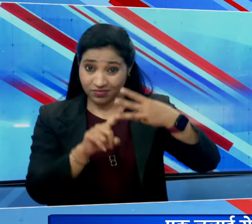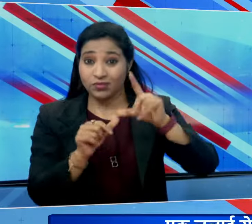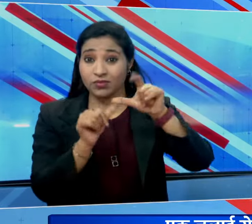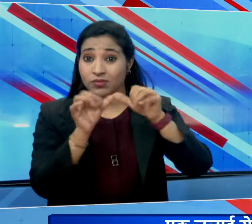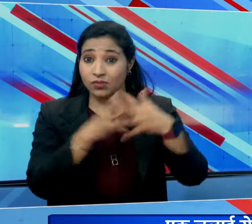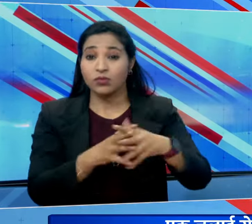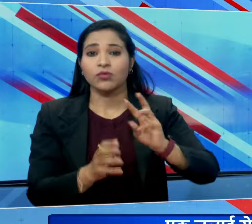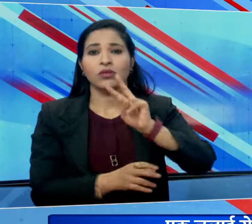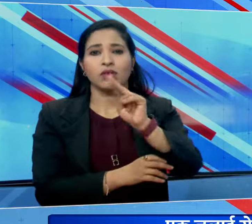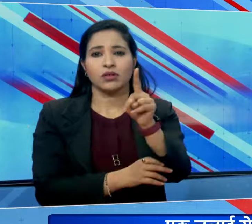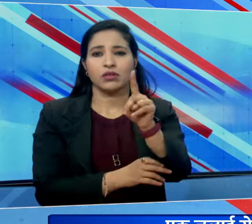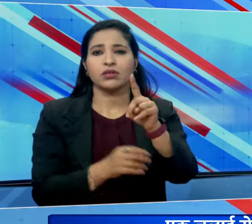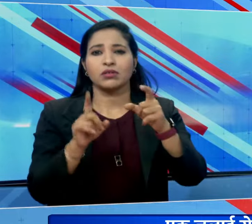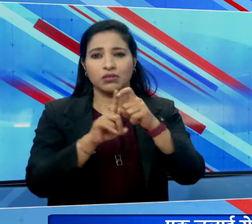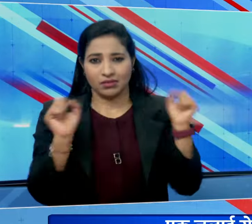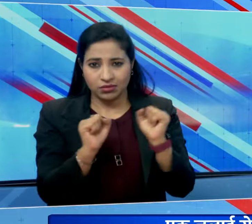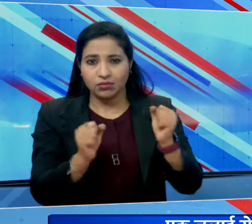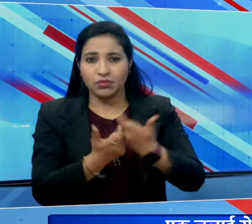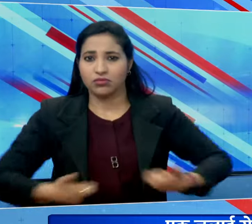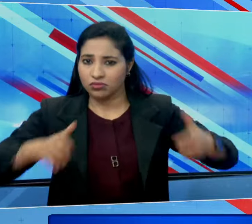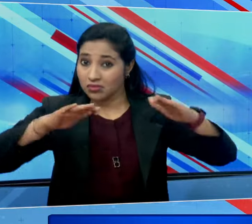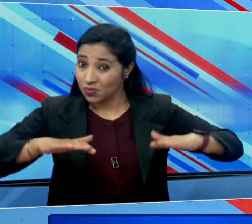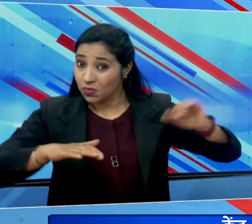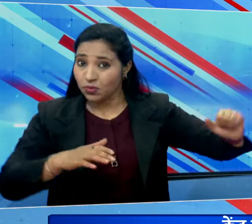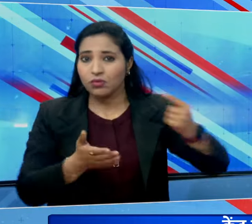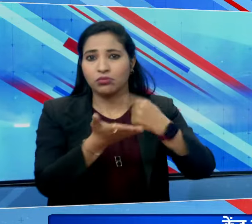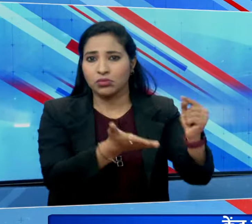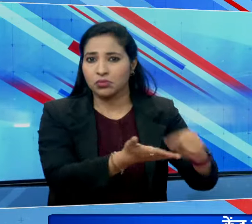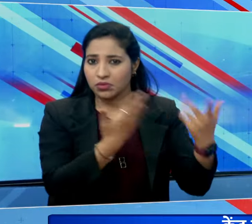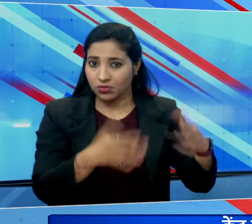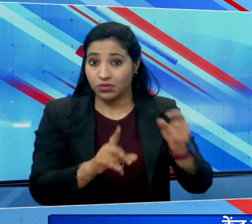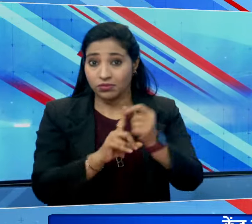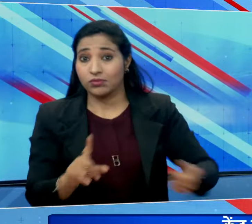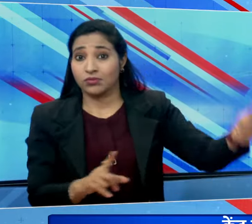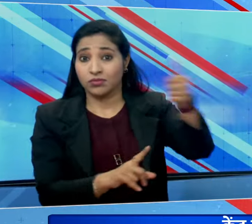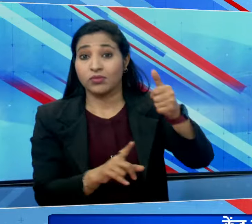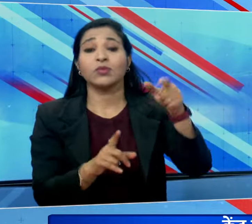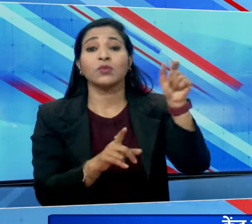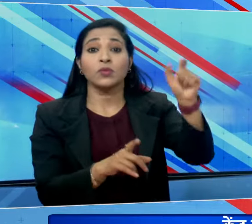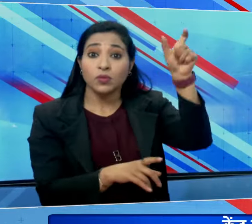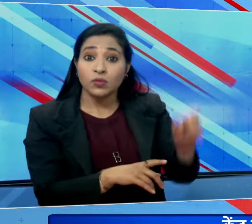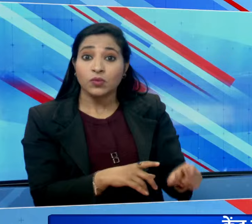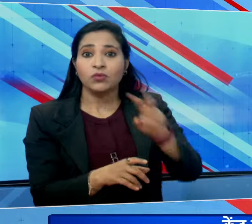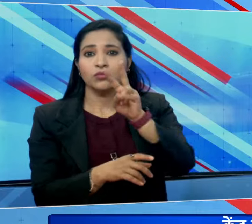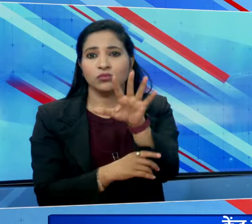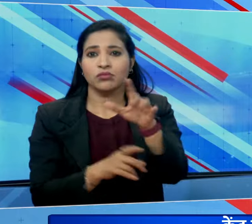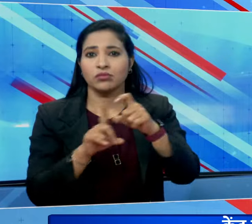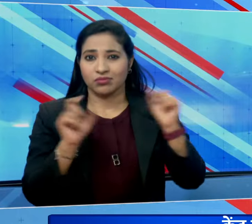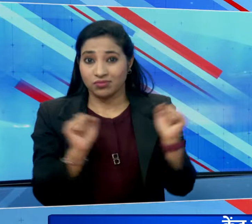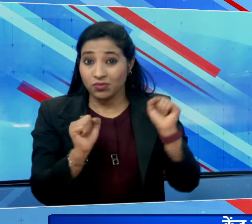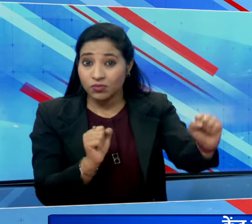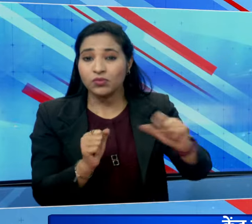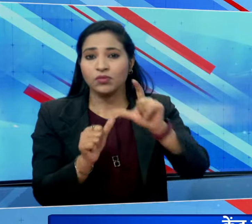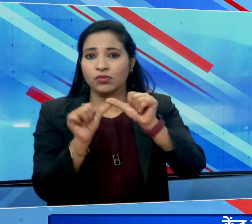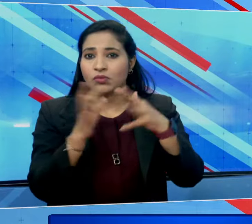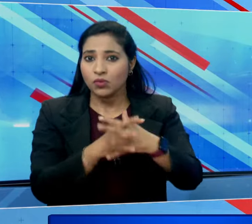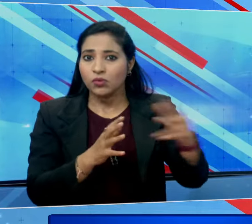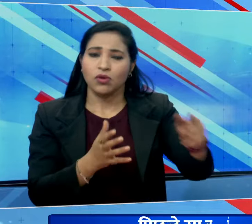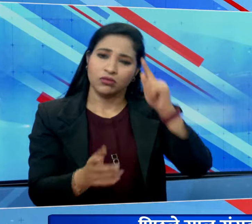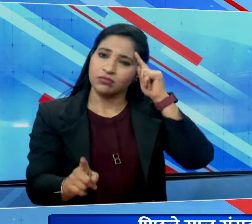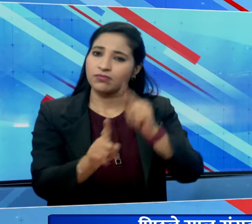21 दिसंबर को संसद की मंजूरी मिल गई थी राष्ट्रपति द्रौपदी मुरमू ने भी 25 दिसंबर को इन कानूनों को अपनी